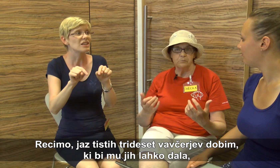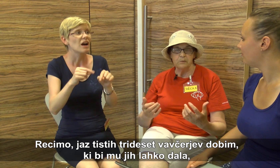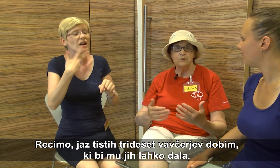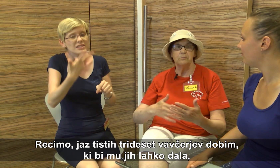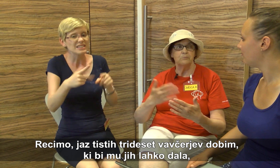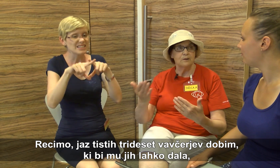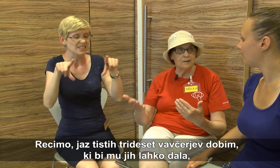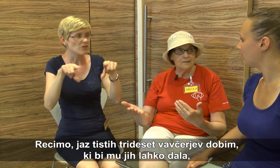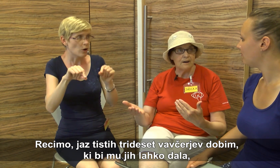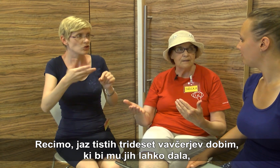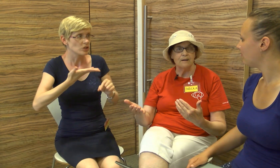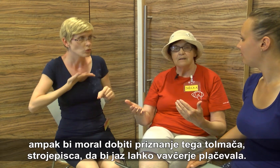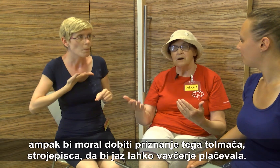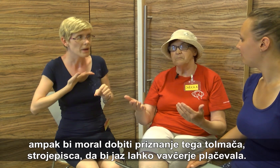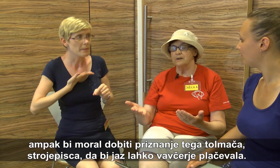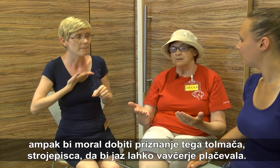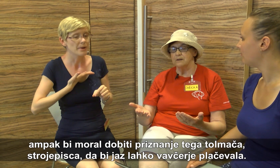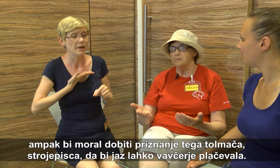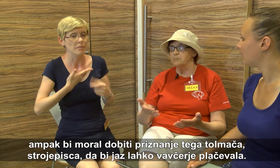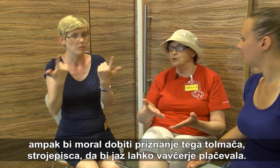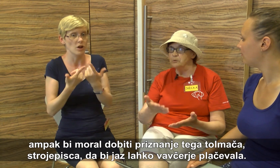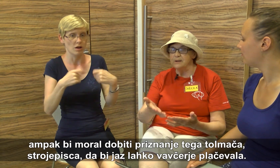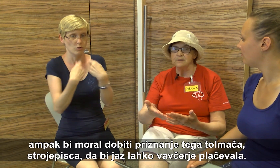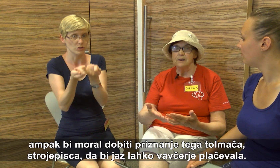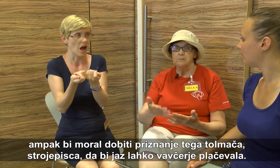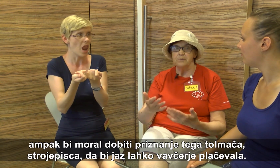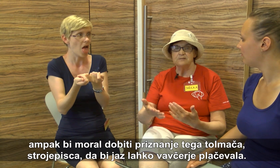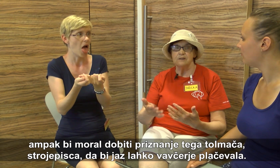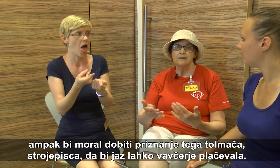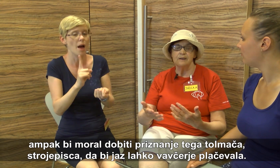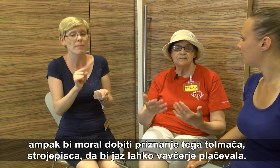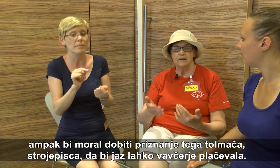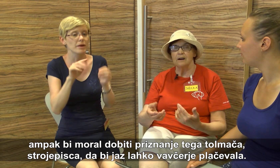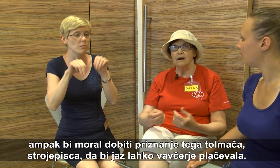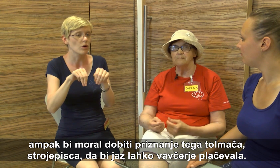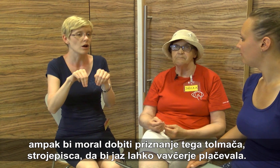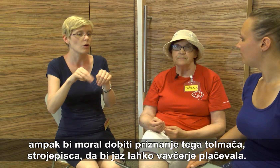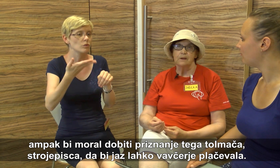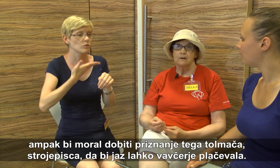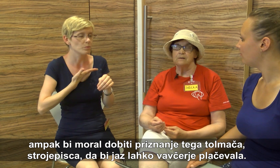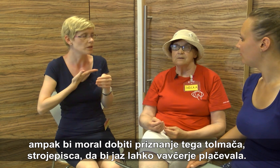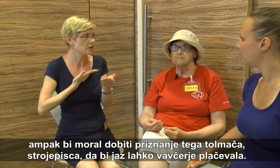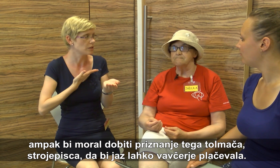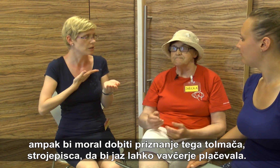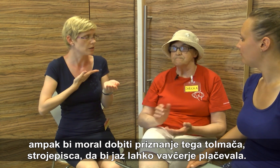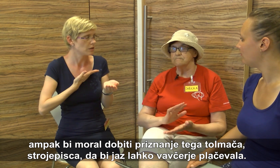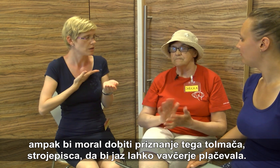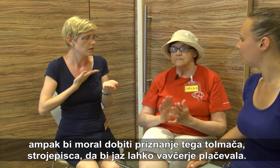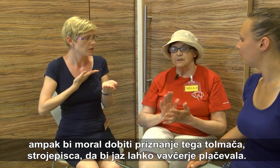voucherje dobim, ko bi mu jih lahko dala, ampak bi mogel dobiti priznanje tega,